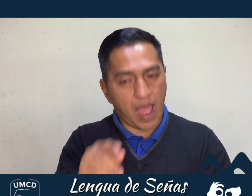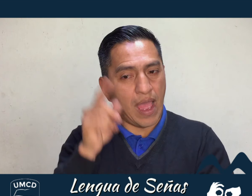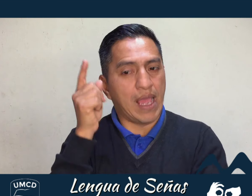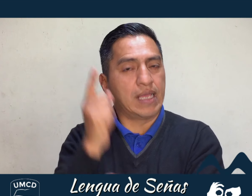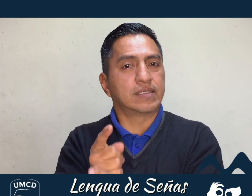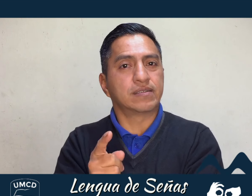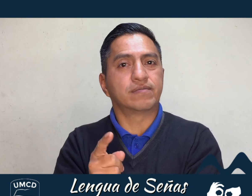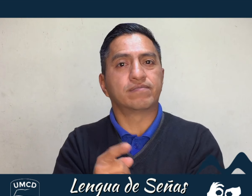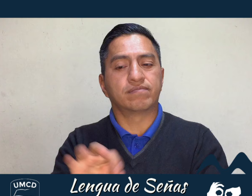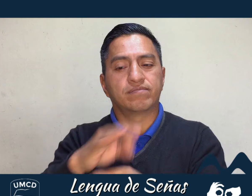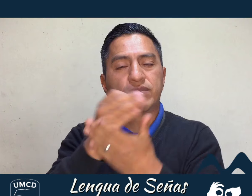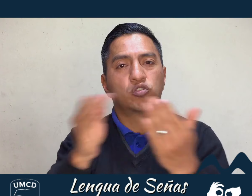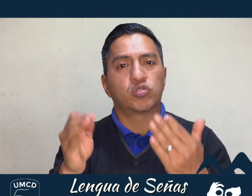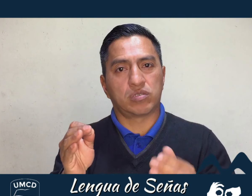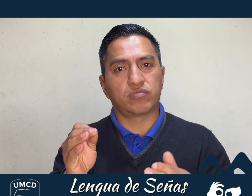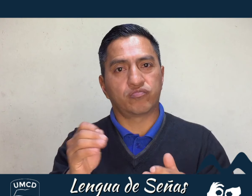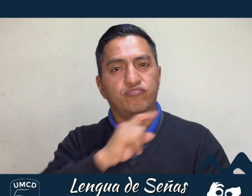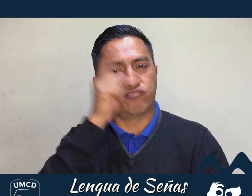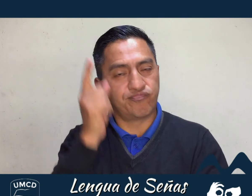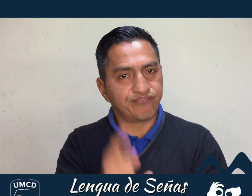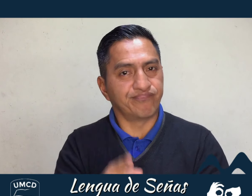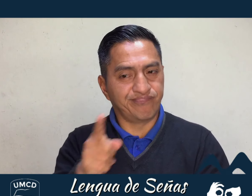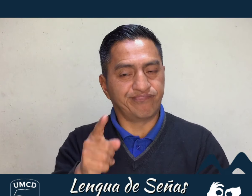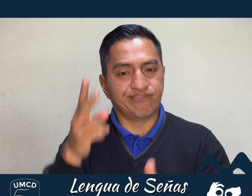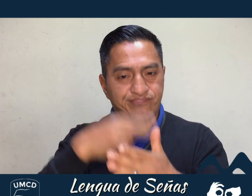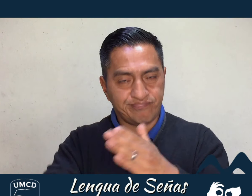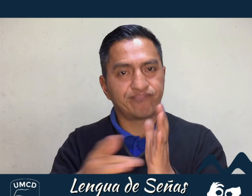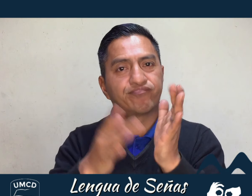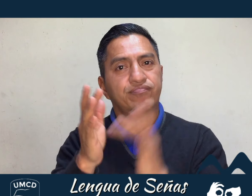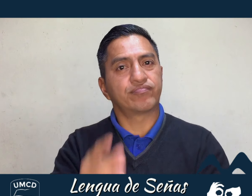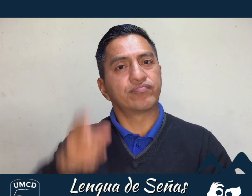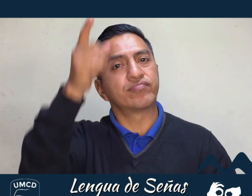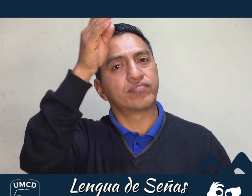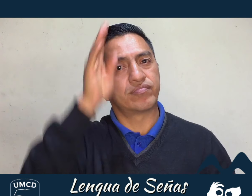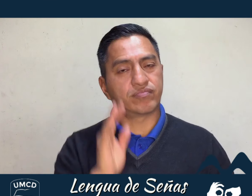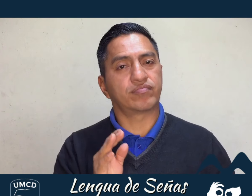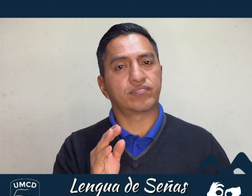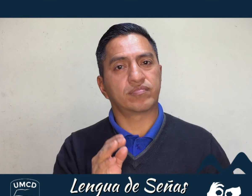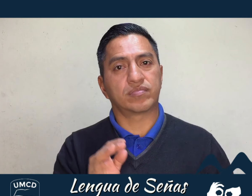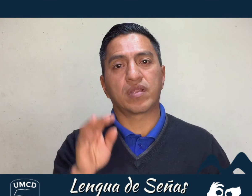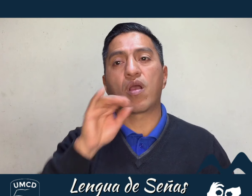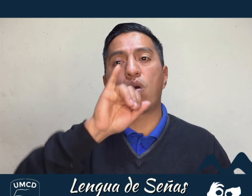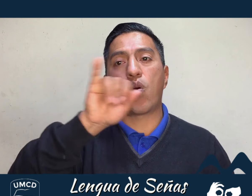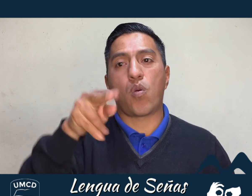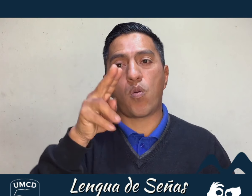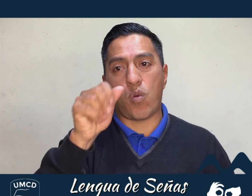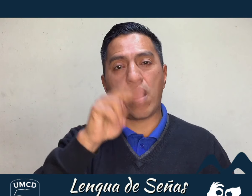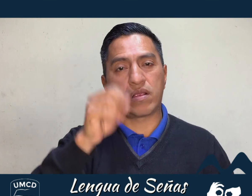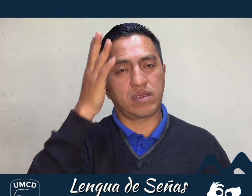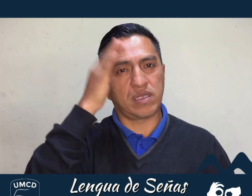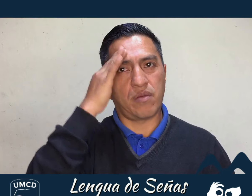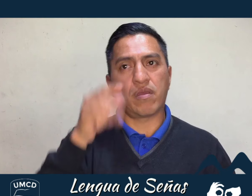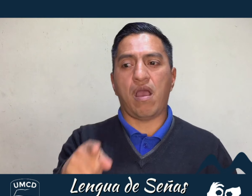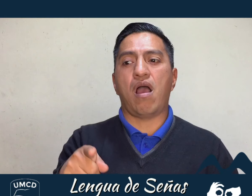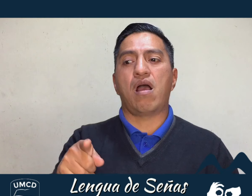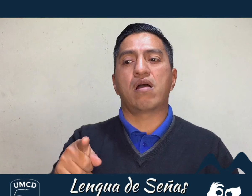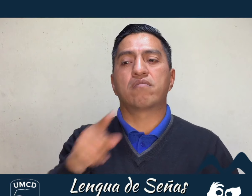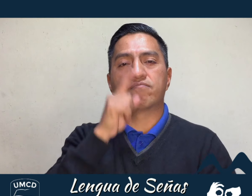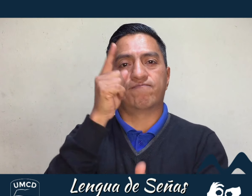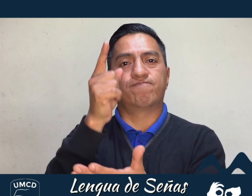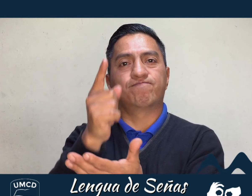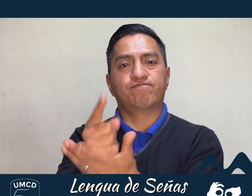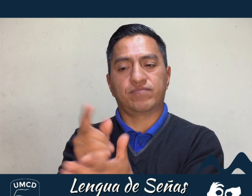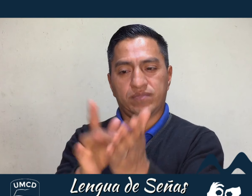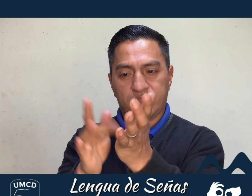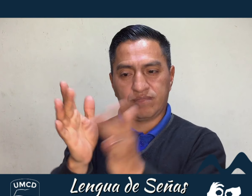él, ese sería el que bautizaría con el Espíritu Santo. Así que por eso él pudo dar testimonio de que Jesús es el Hijo de